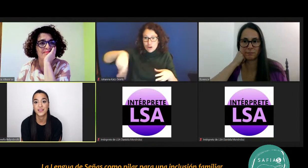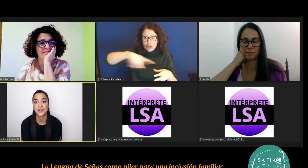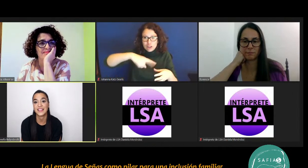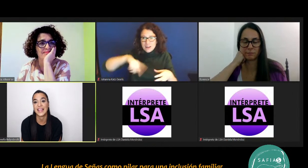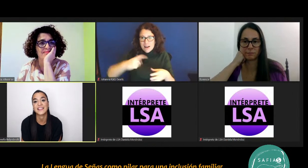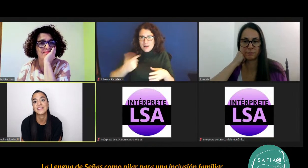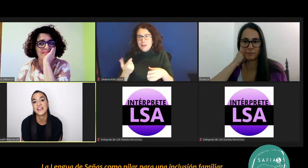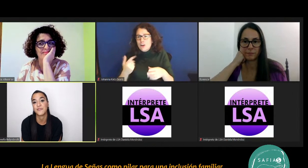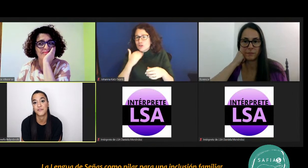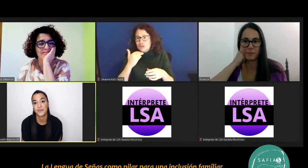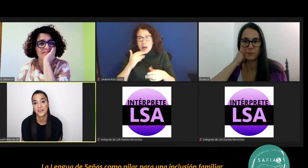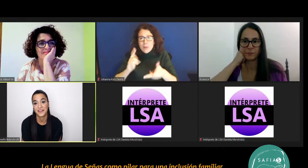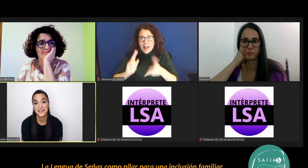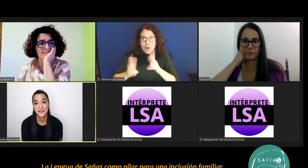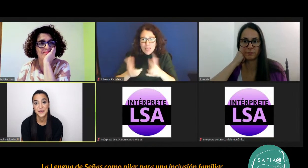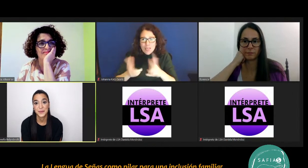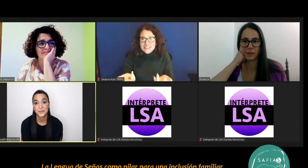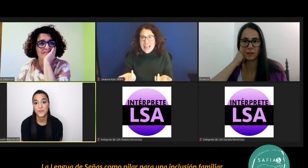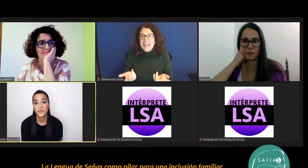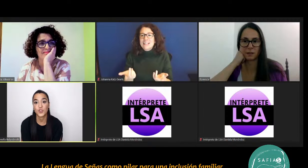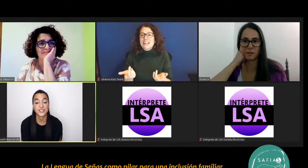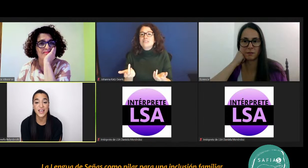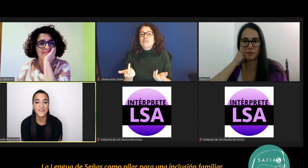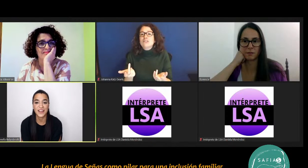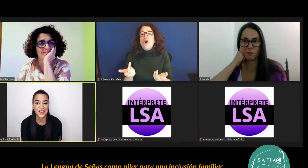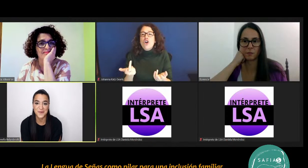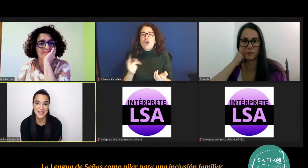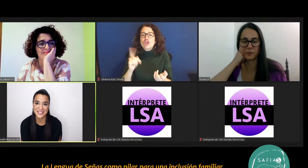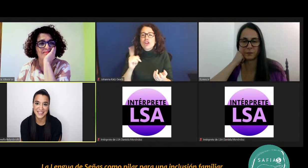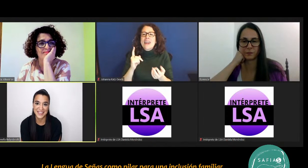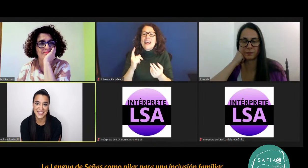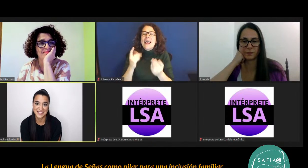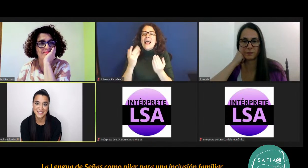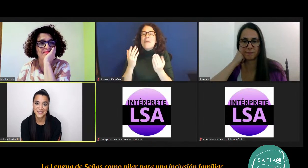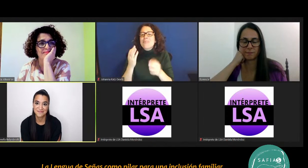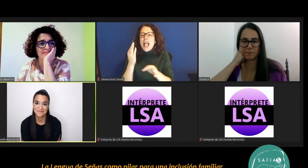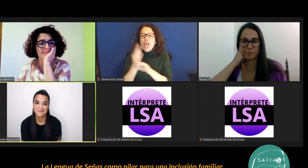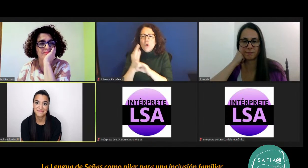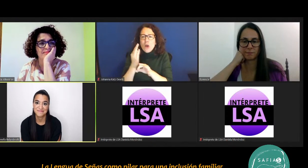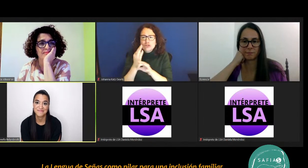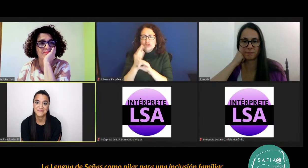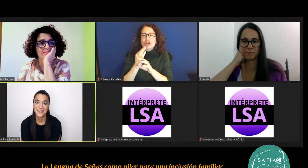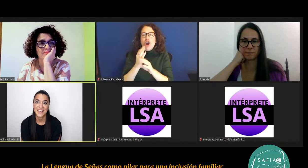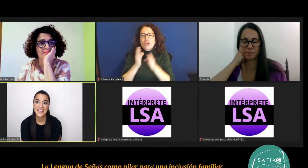equipos, del staff, no saben lengua de señas.